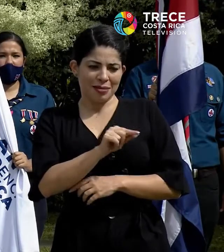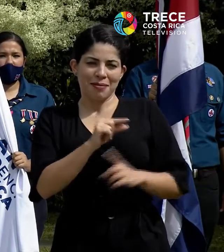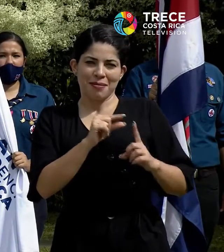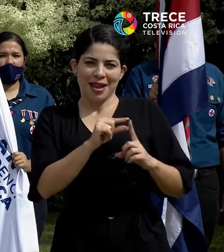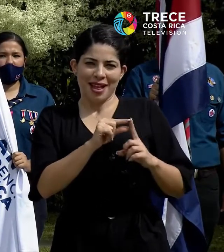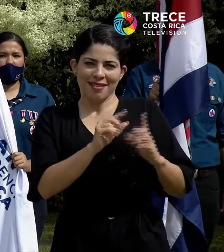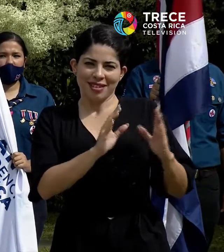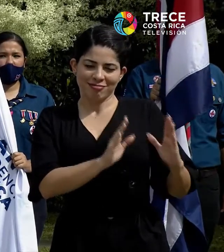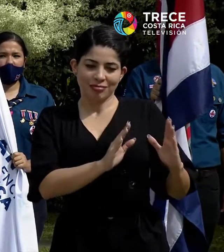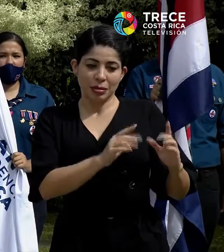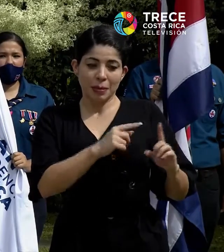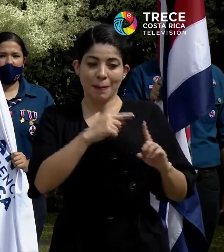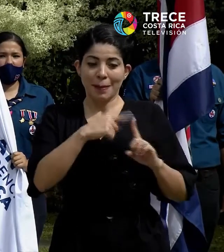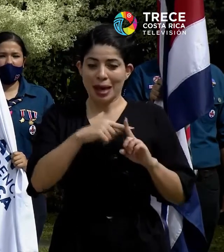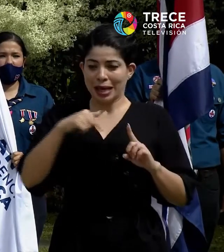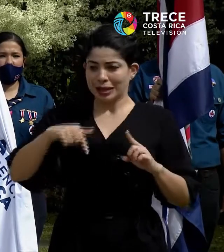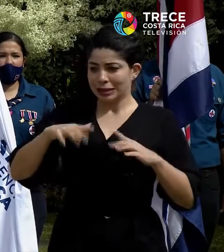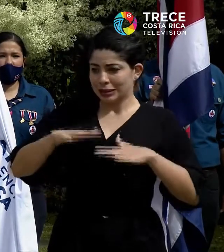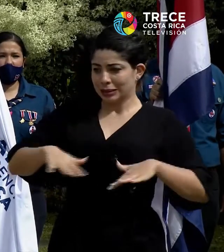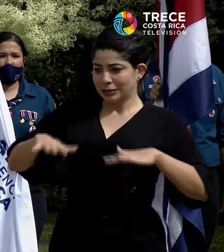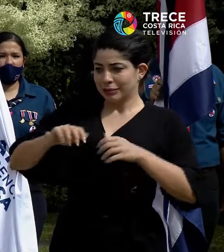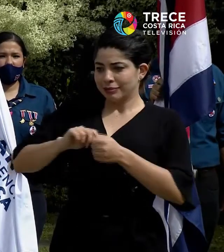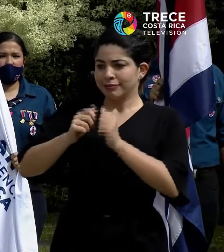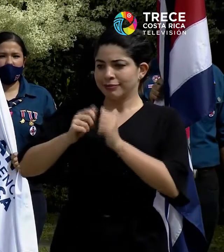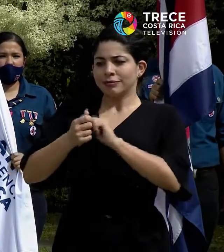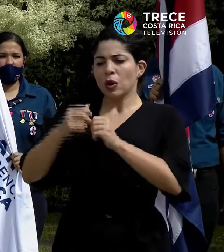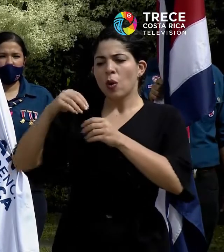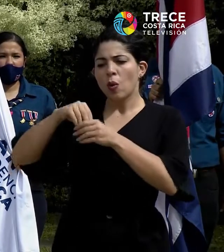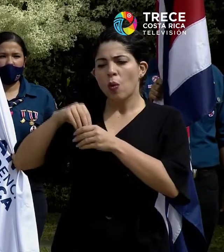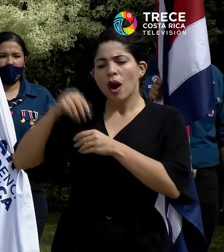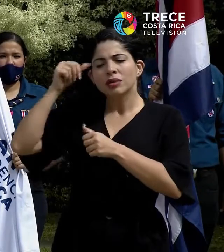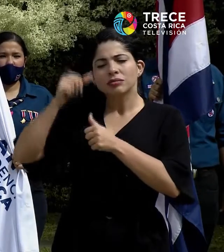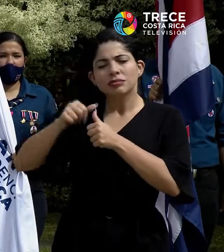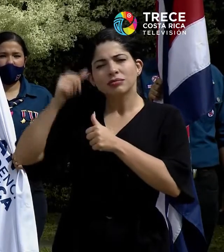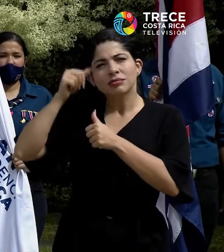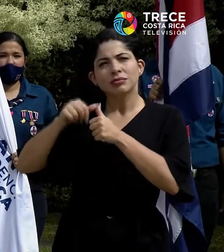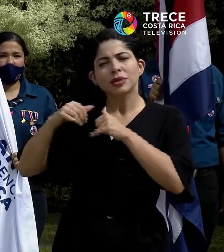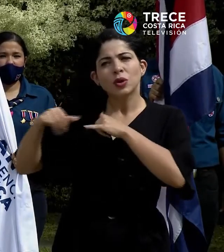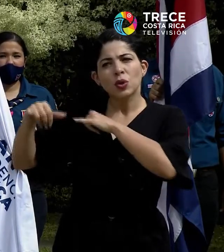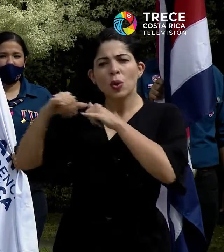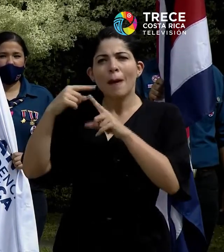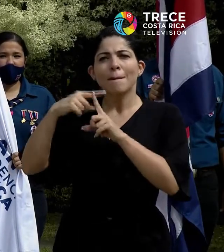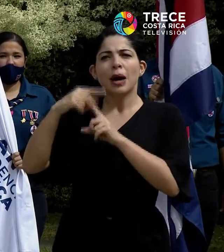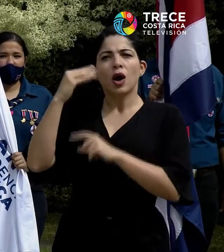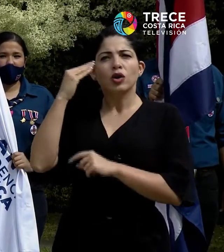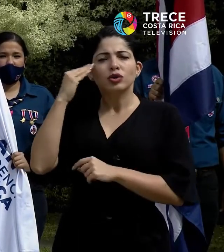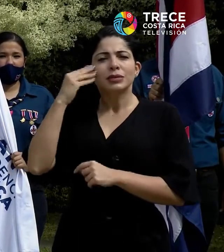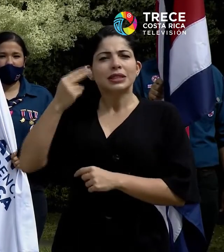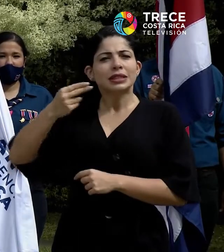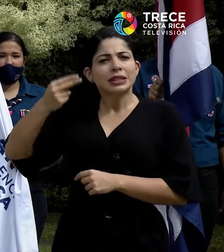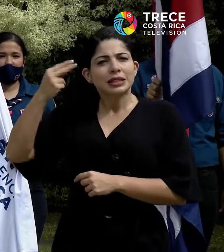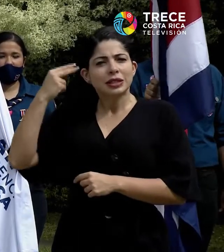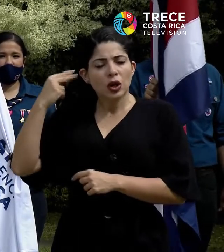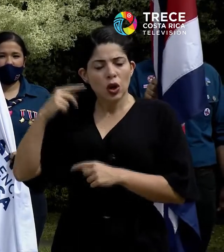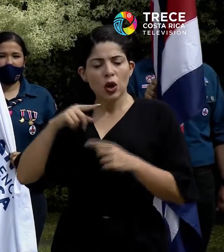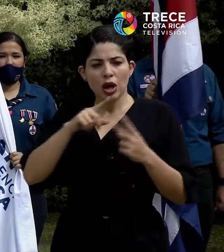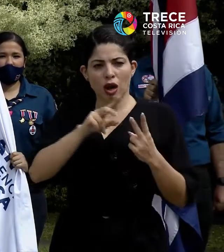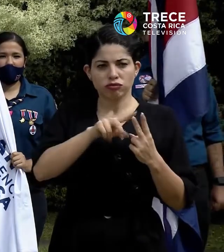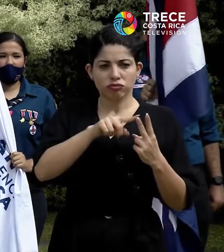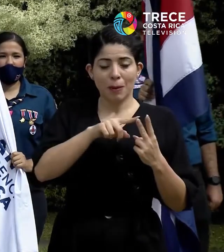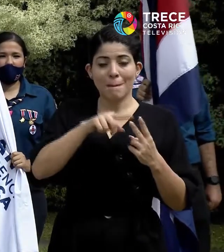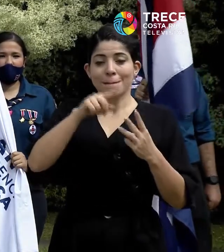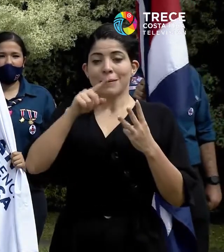este espacio cuartel convertido en casa de la memoria compartida, del conocimiento sobre nuestra historia, como la abolición del ejército